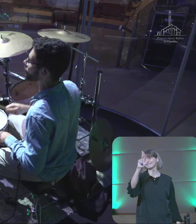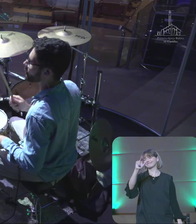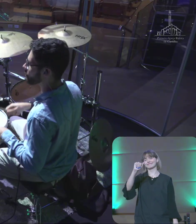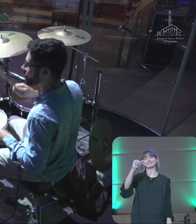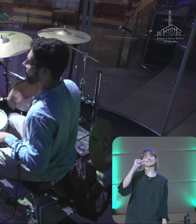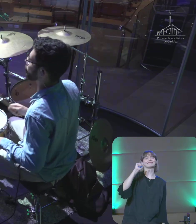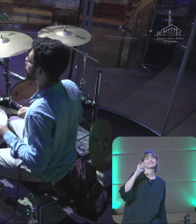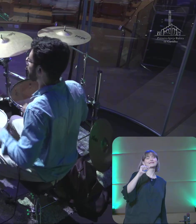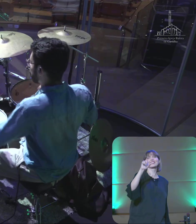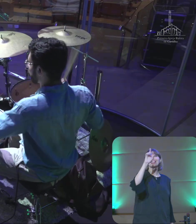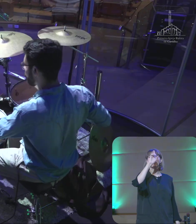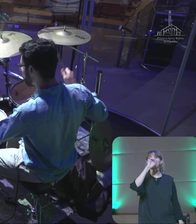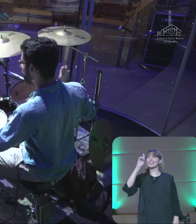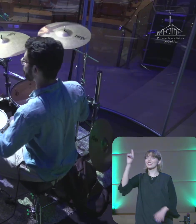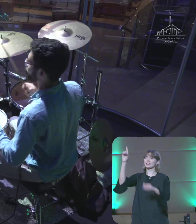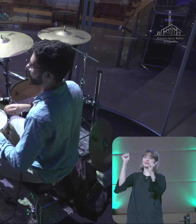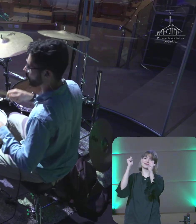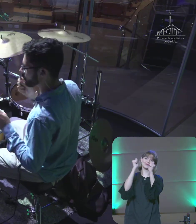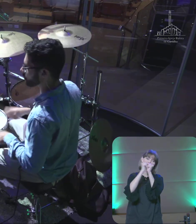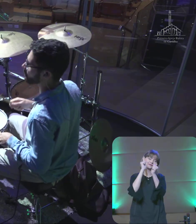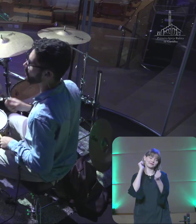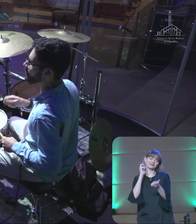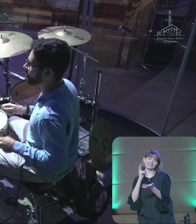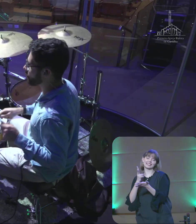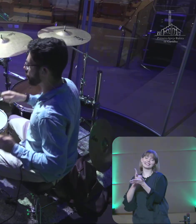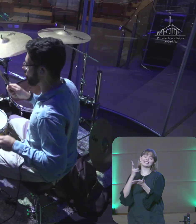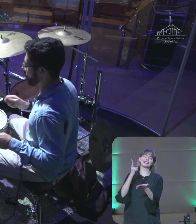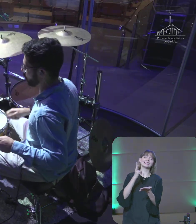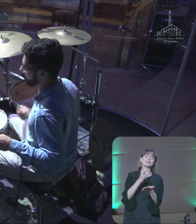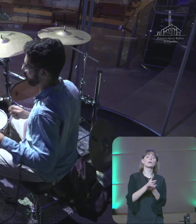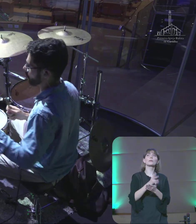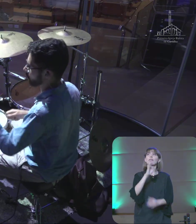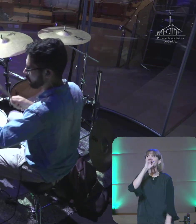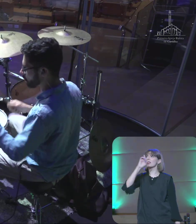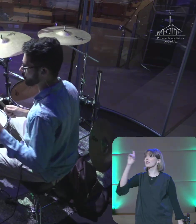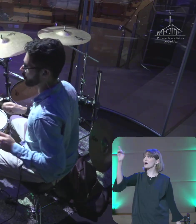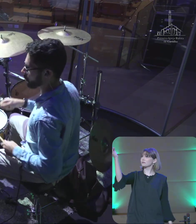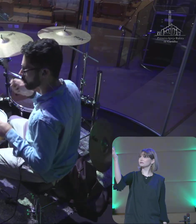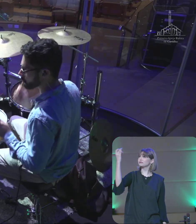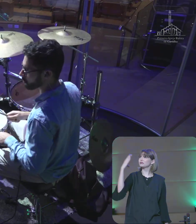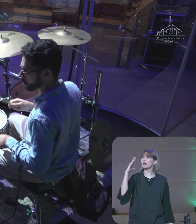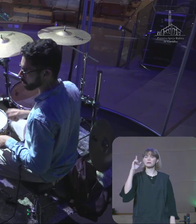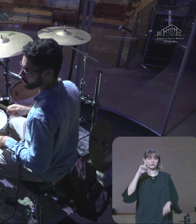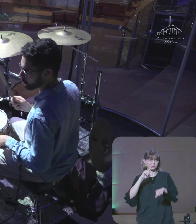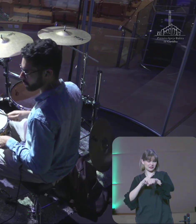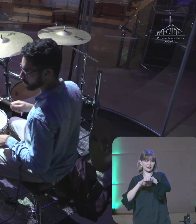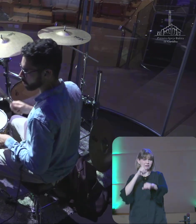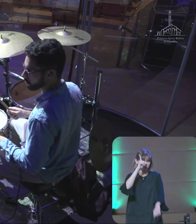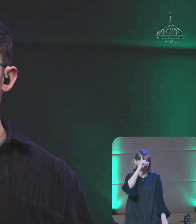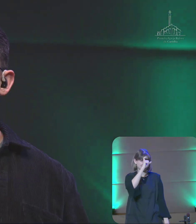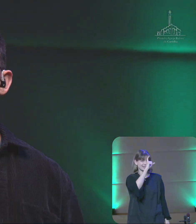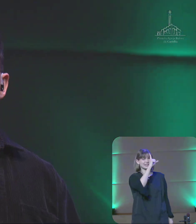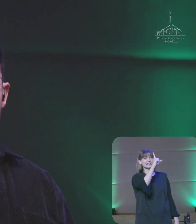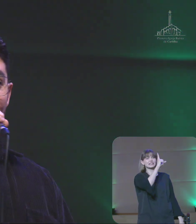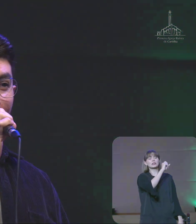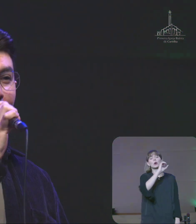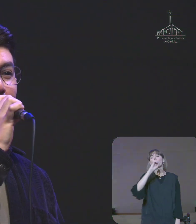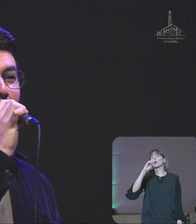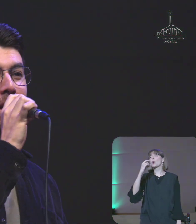nunca me deixou. Oh, não, nunca me deixou na tempestade ou na